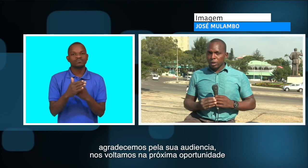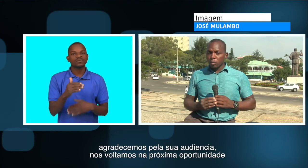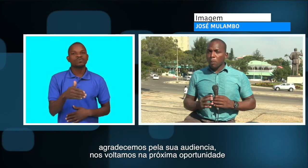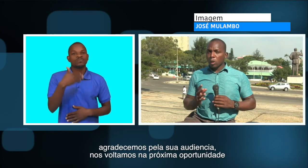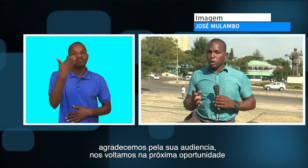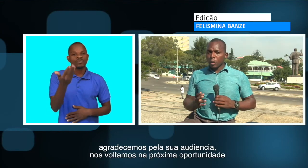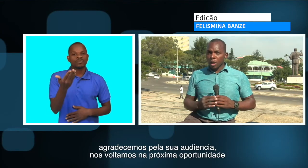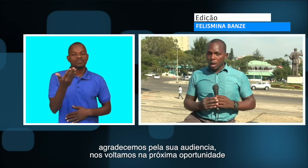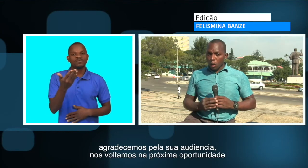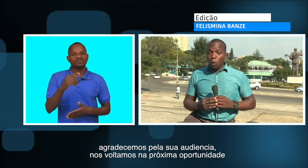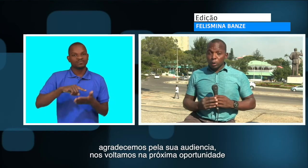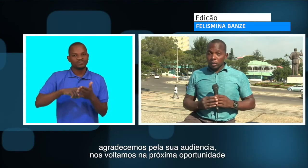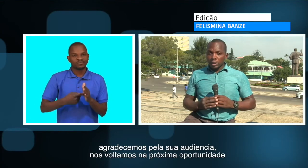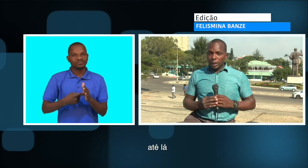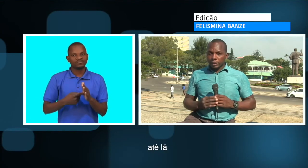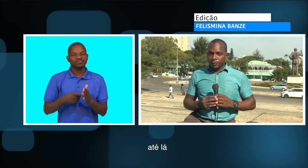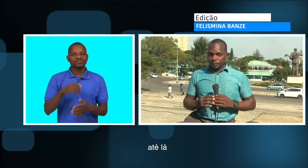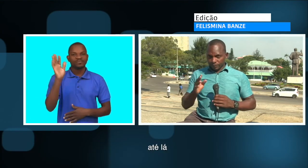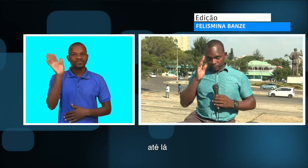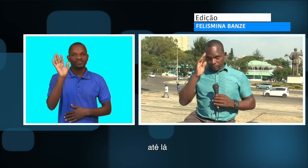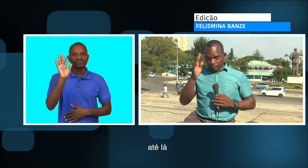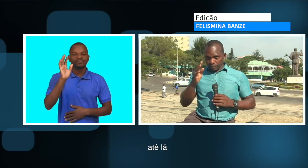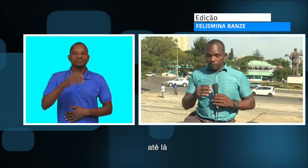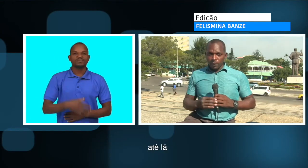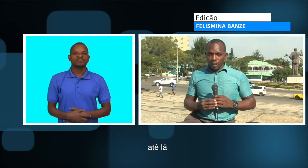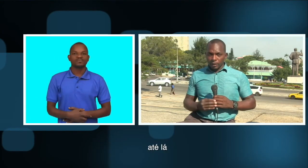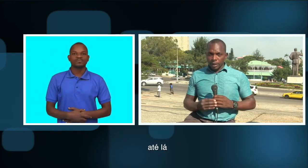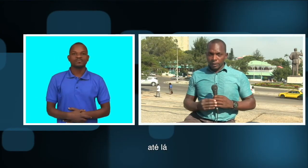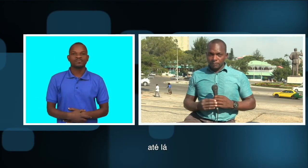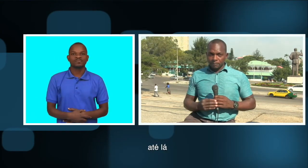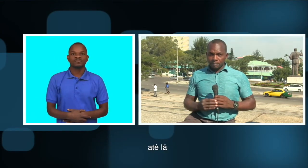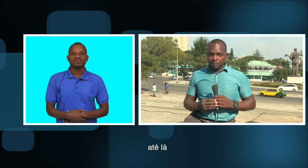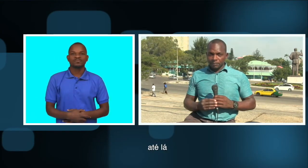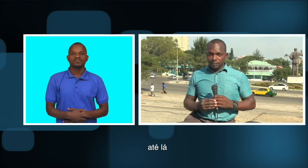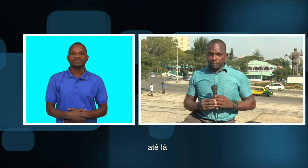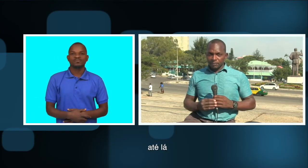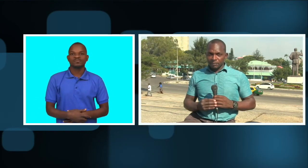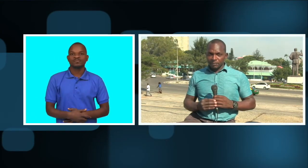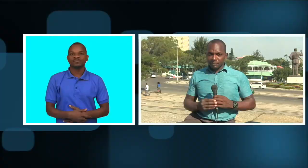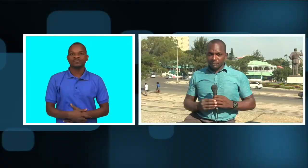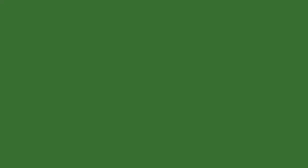voltamos numa próxima oportunidade. Até lá.